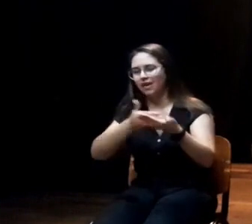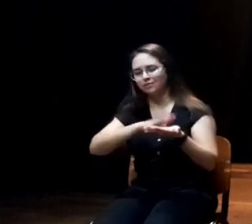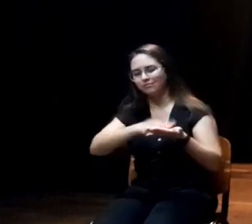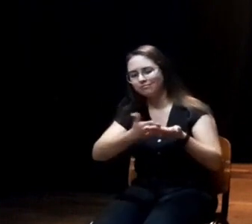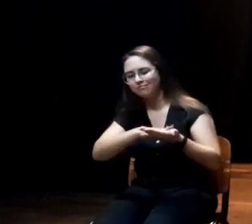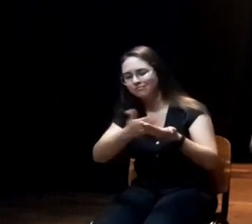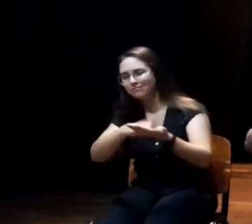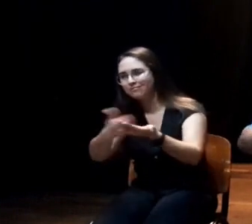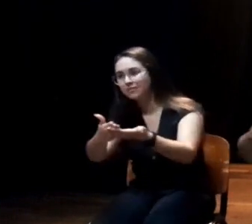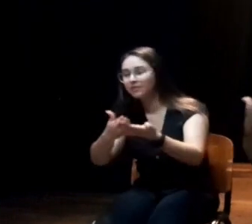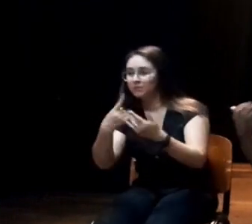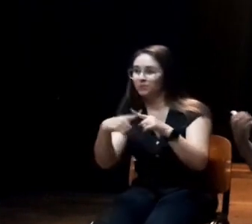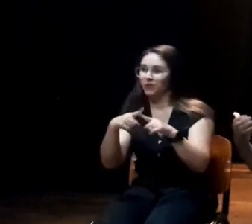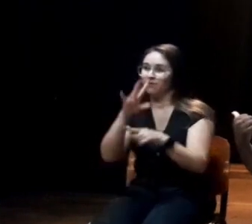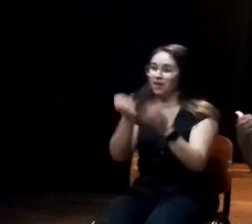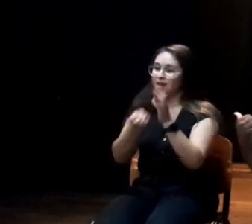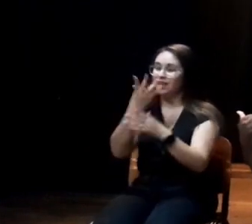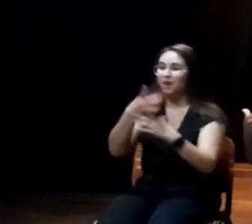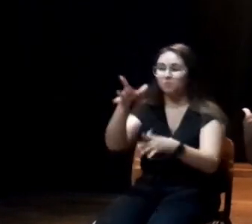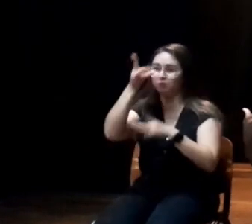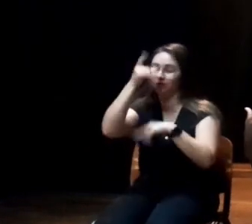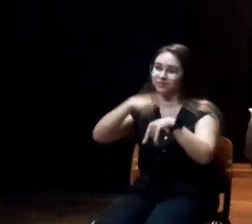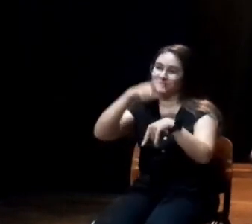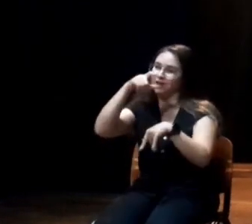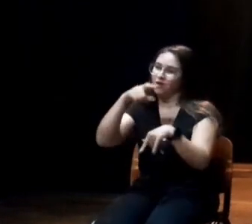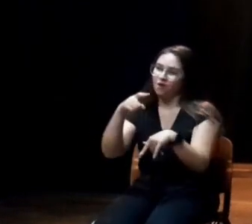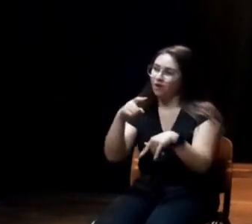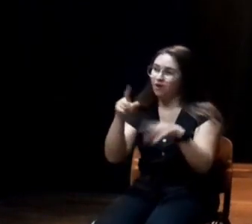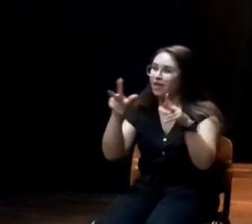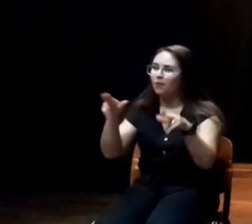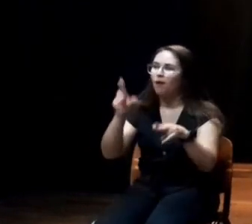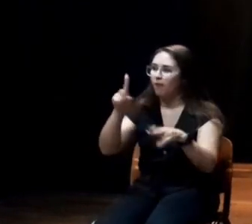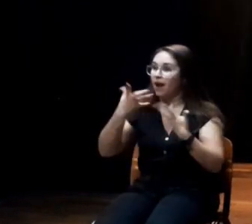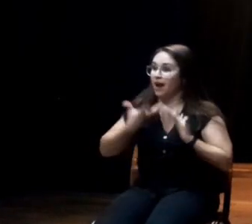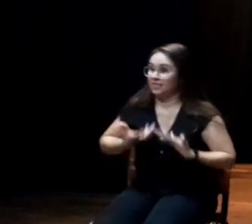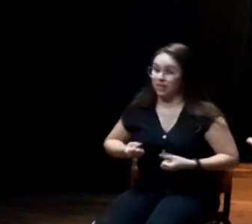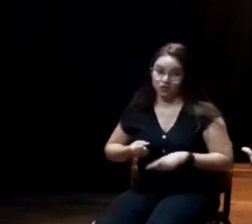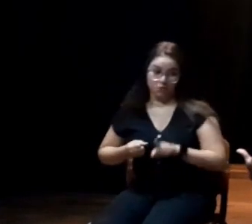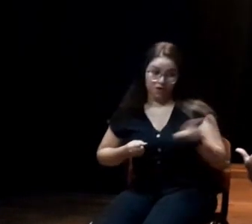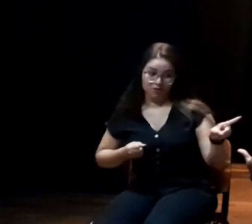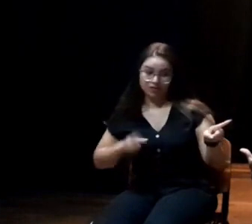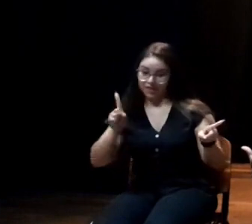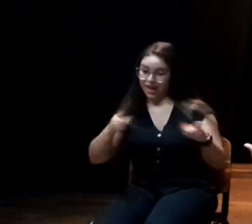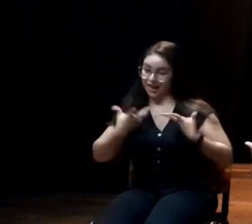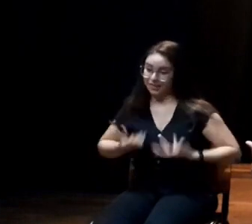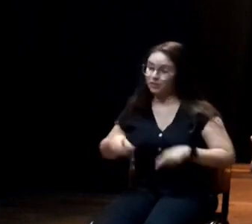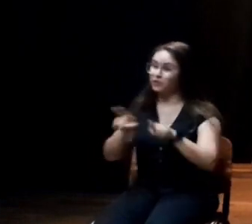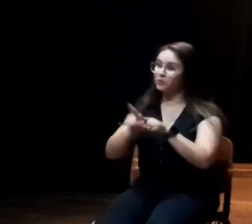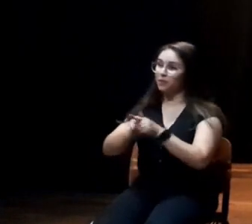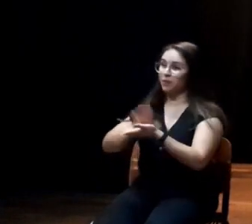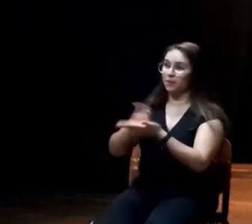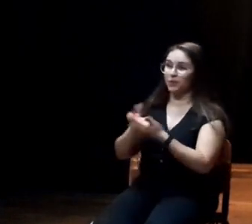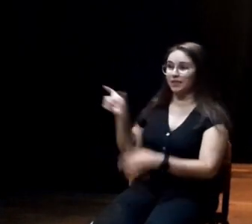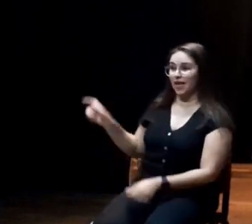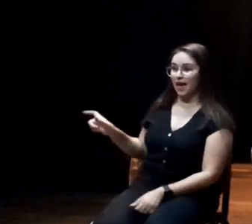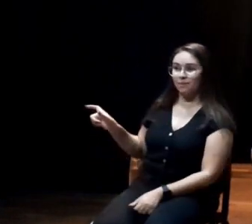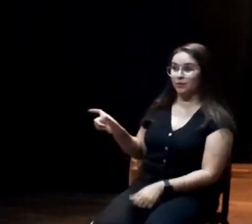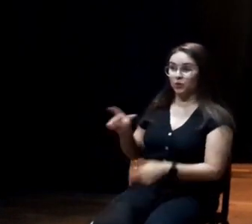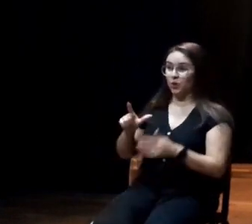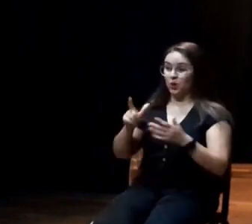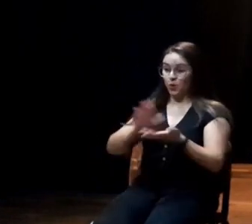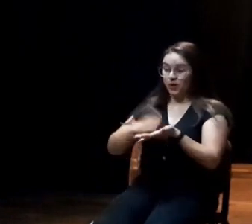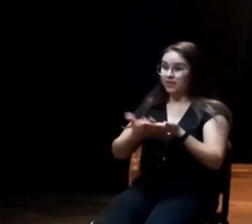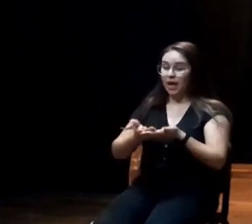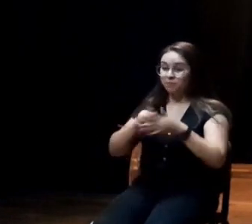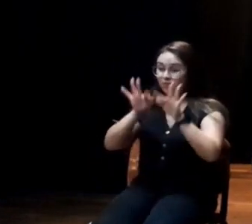tradução, que a gente vai criando os personagens ali, né? Assim como é cansativo para você, é cansativo para o intérprete também. Vejo. Ele sai esgotado, a